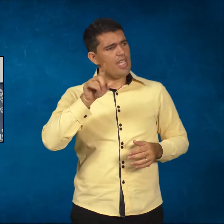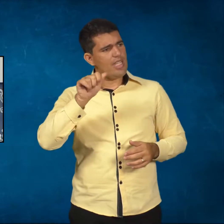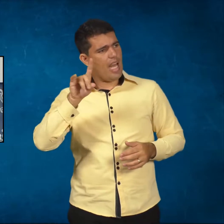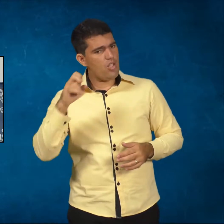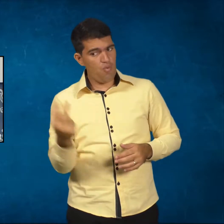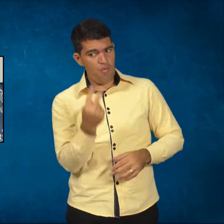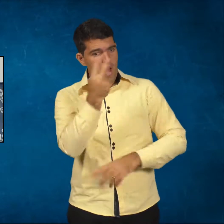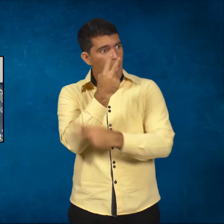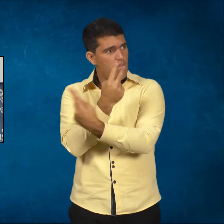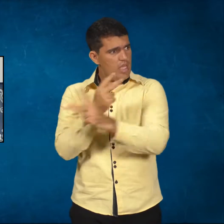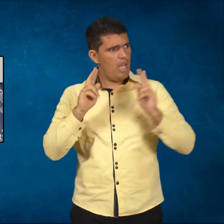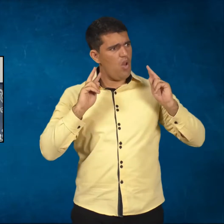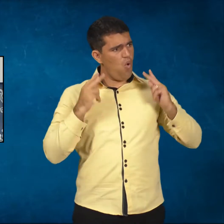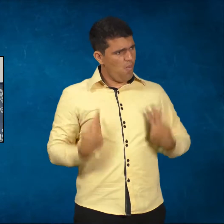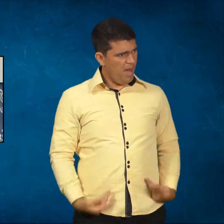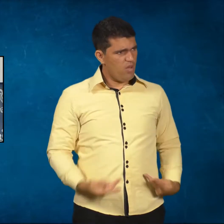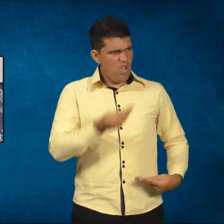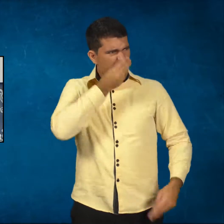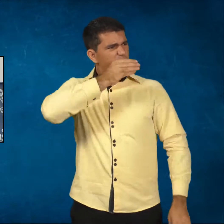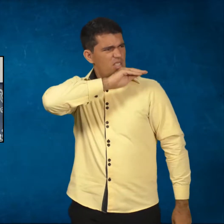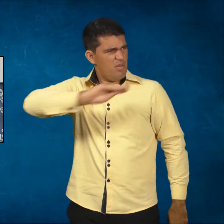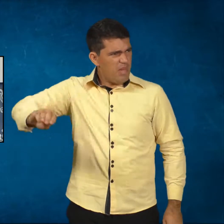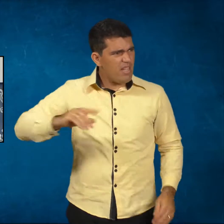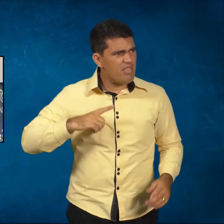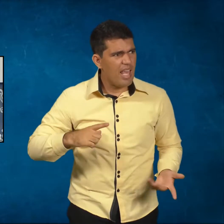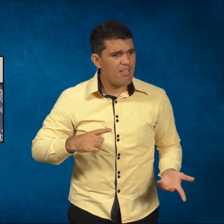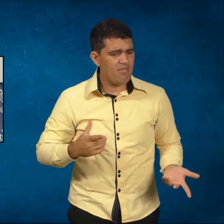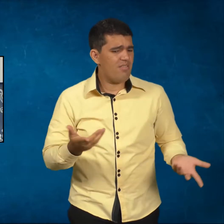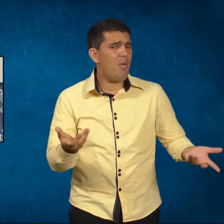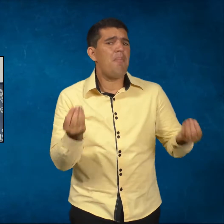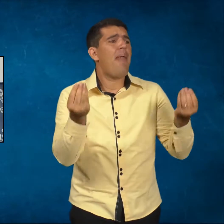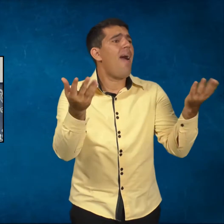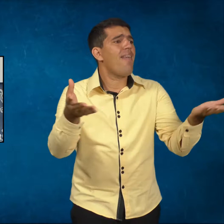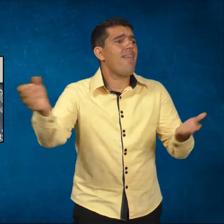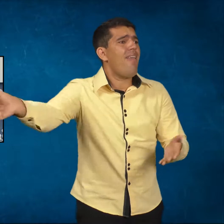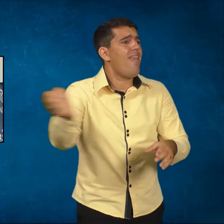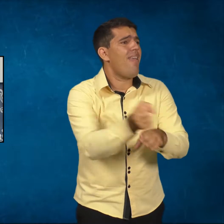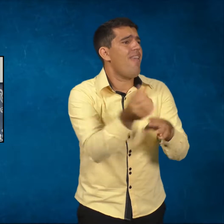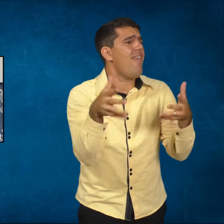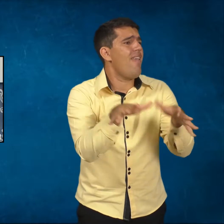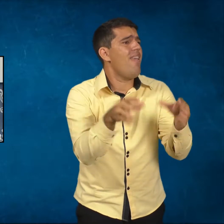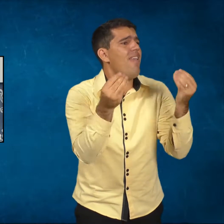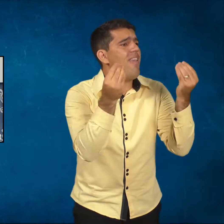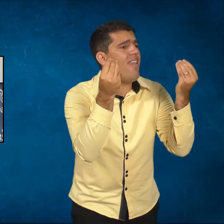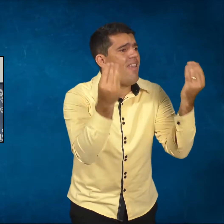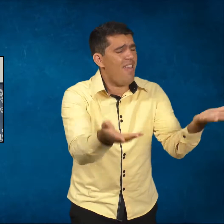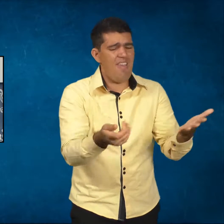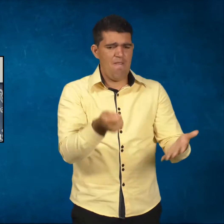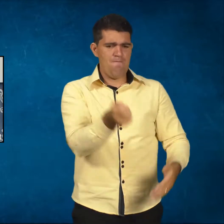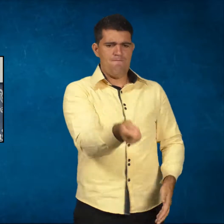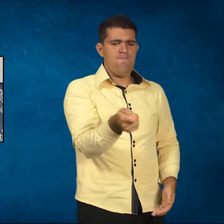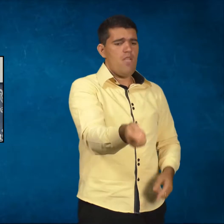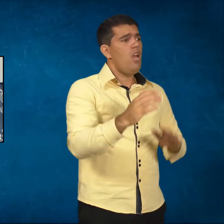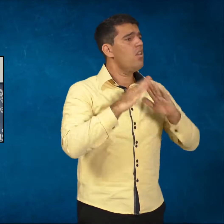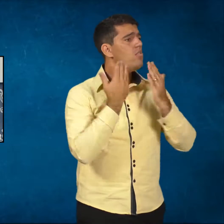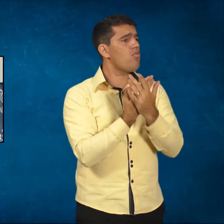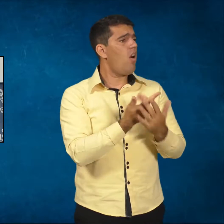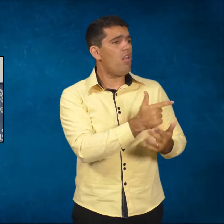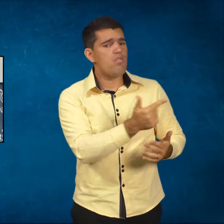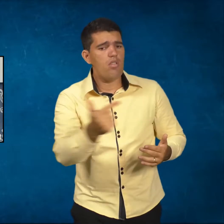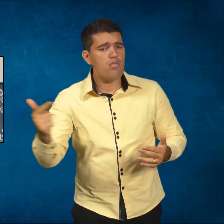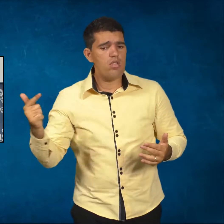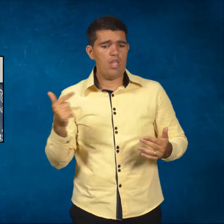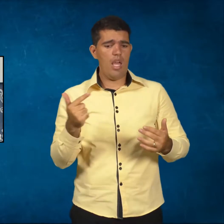se eu estiver ferindo a dignidade humana, que benefício essa inclusão forçada, que a escola não tem nenhum recurso